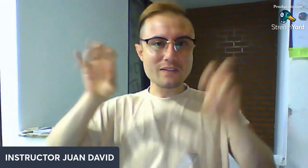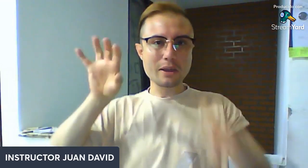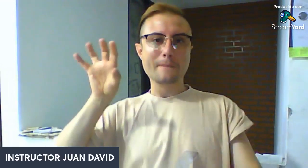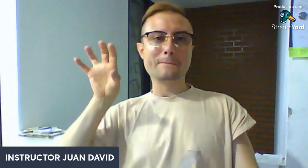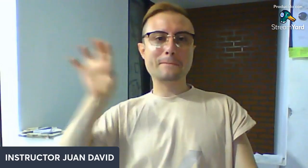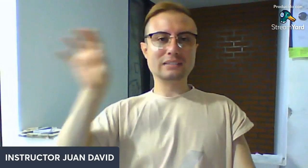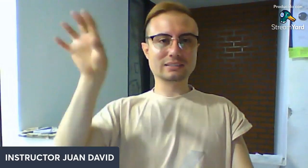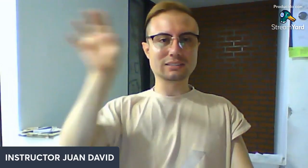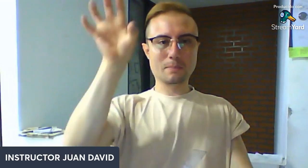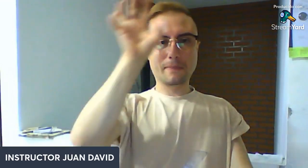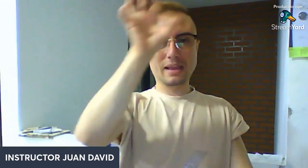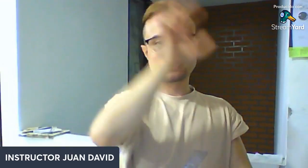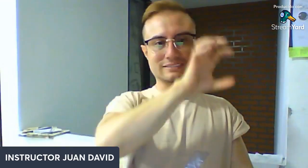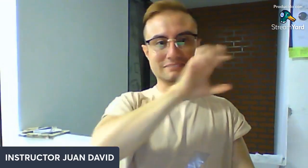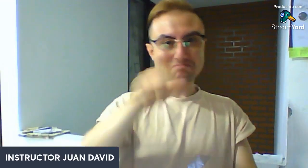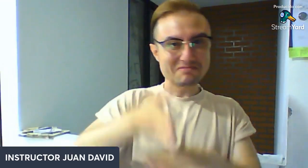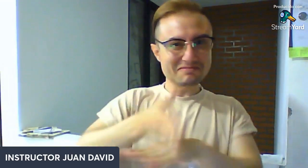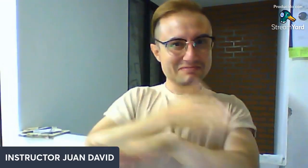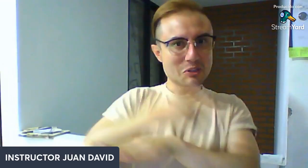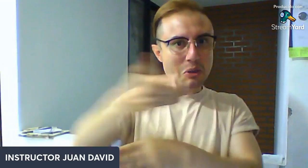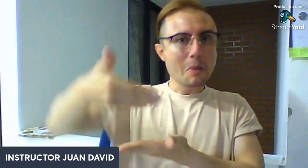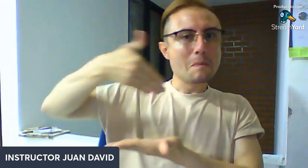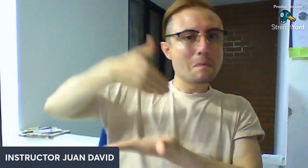martes con el tema de